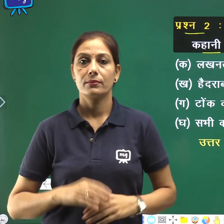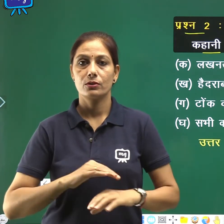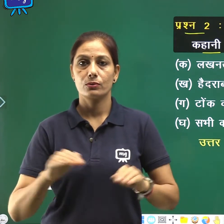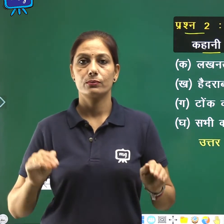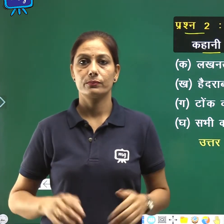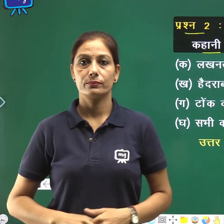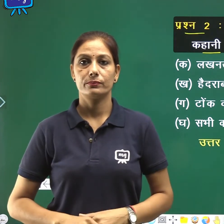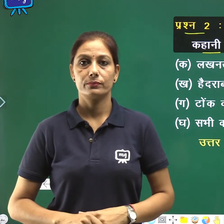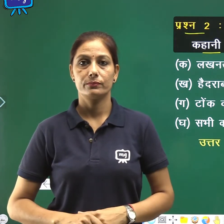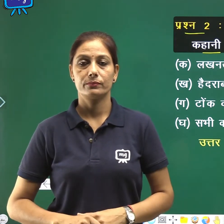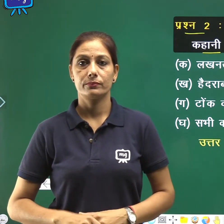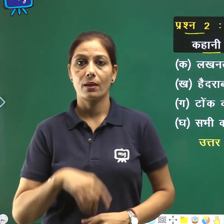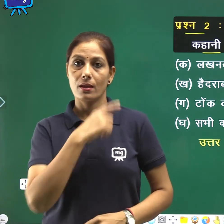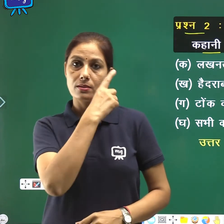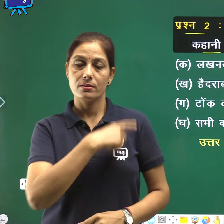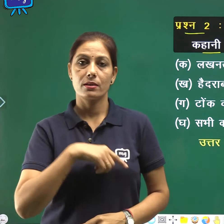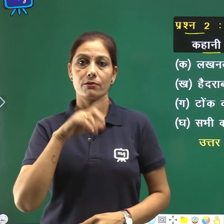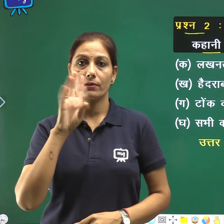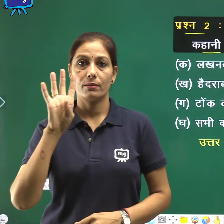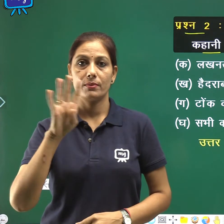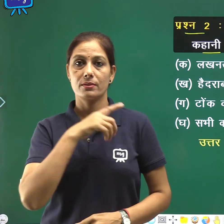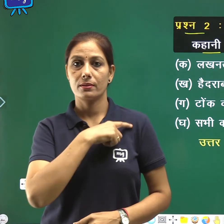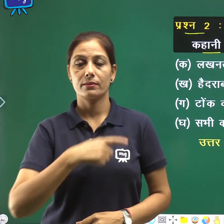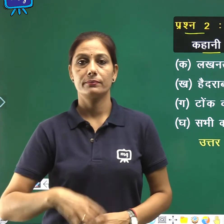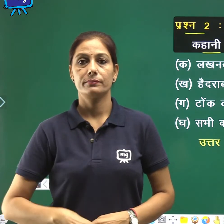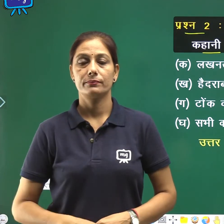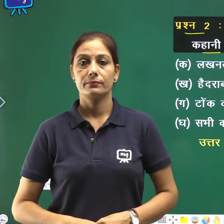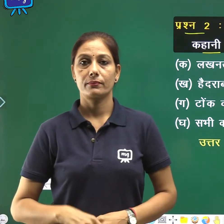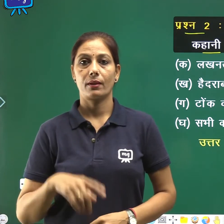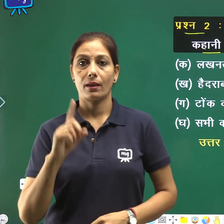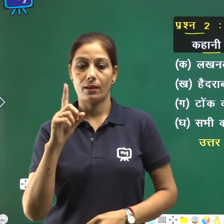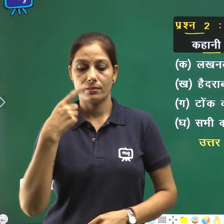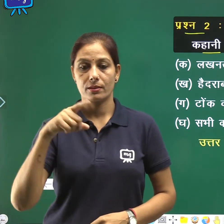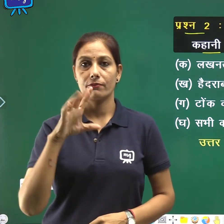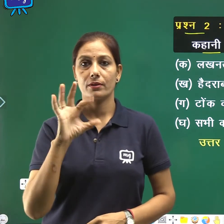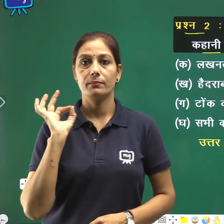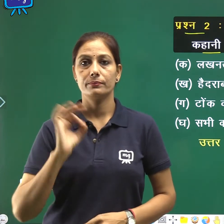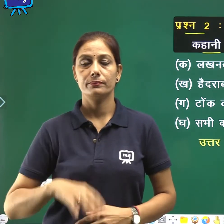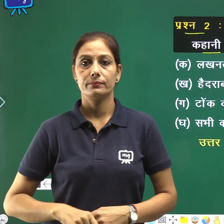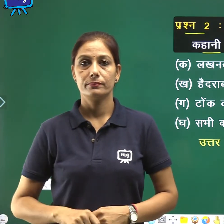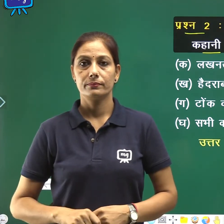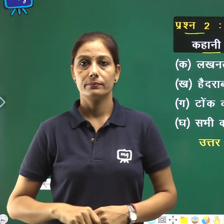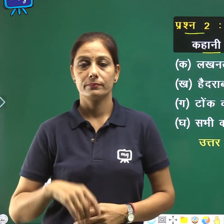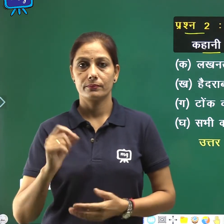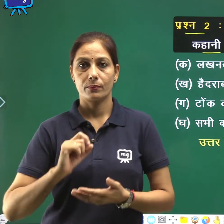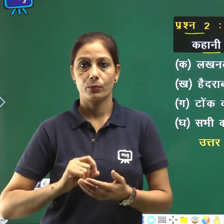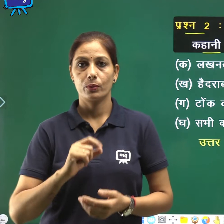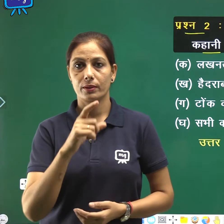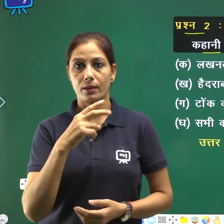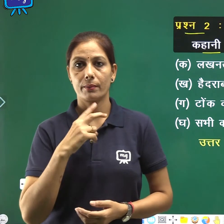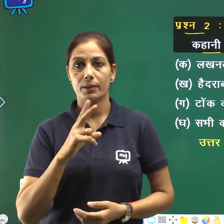बच्चों, इन 4 विकल्प में से एक सही विकल्प आपको बताना